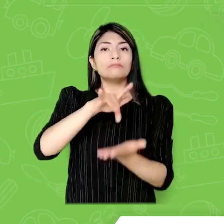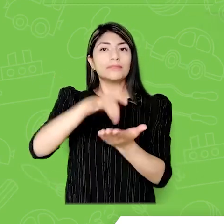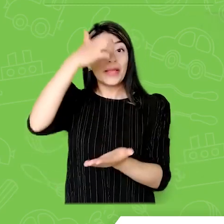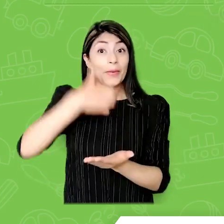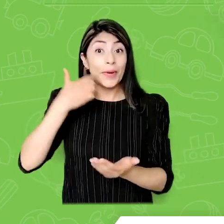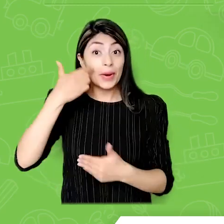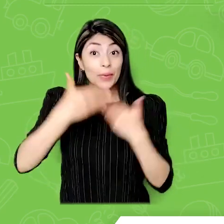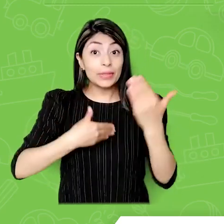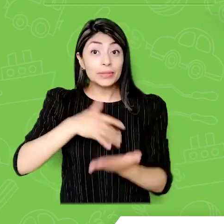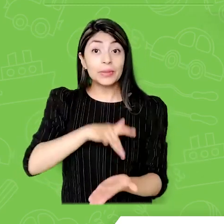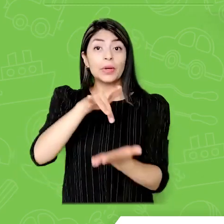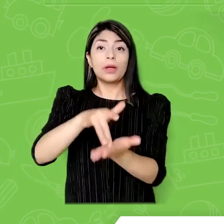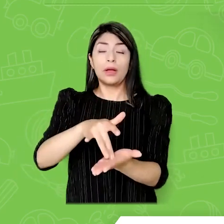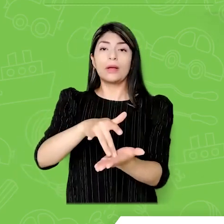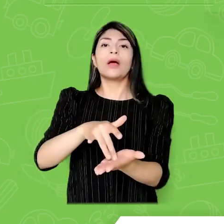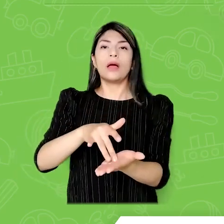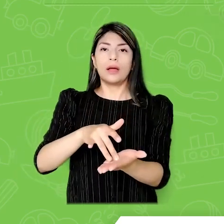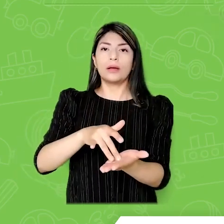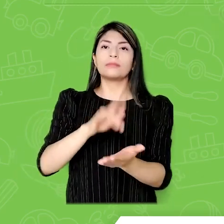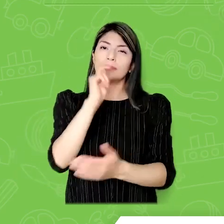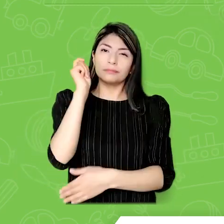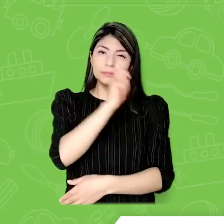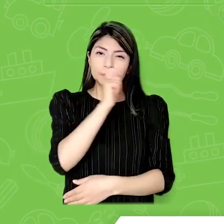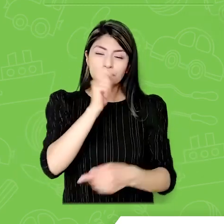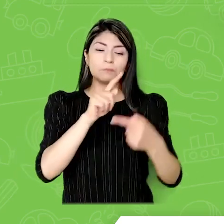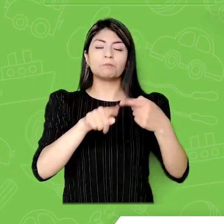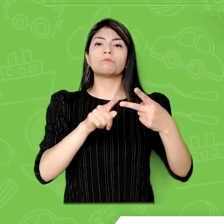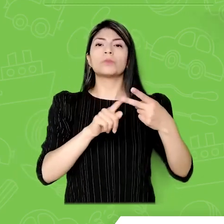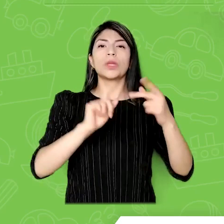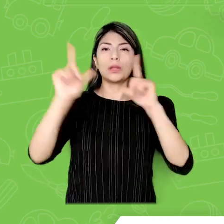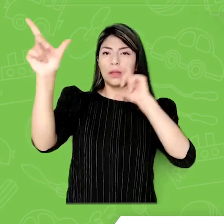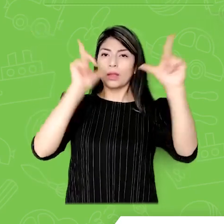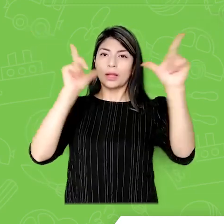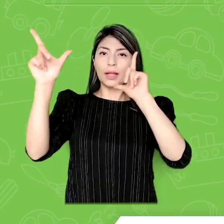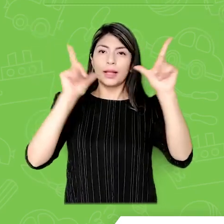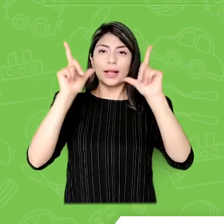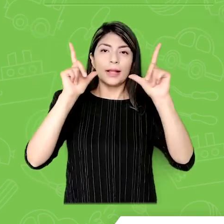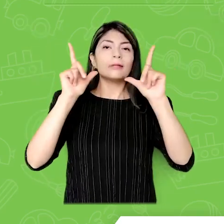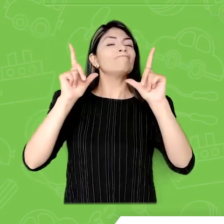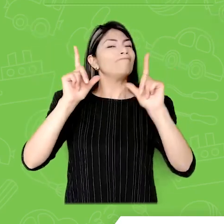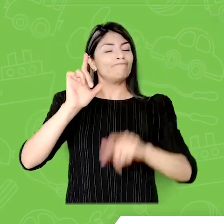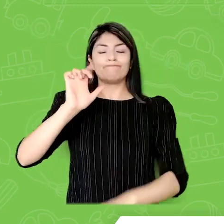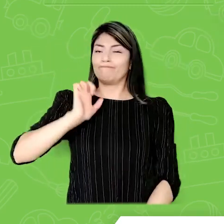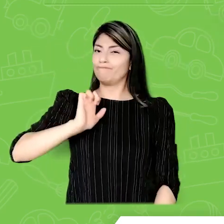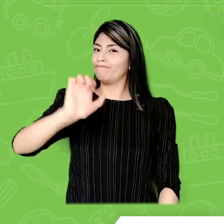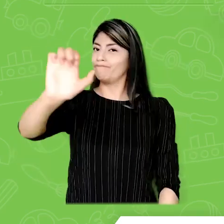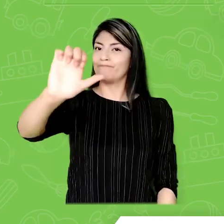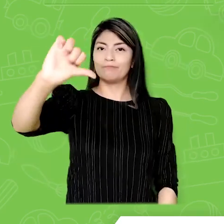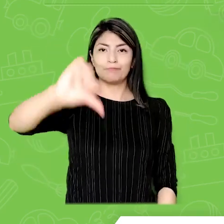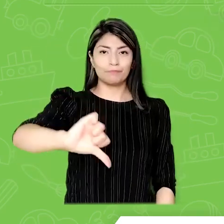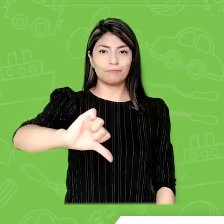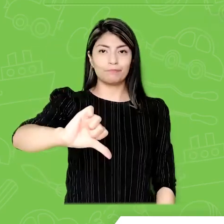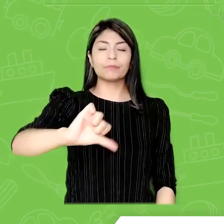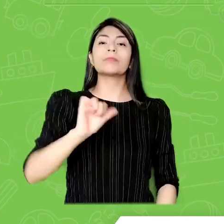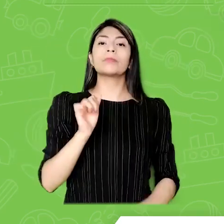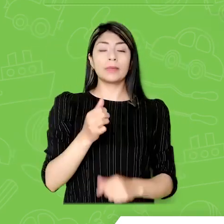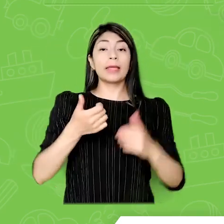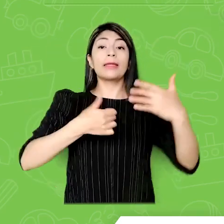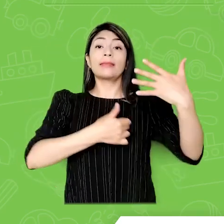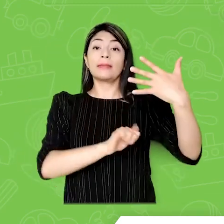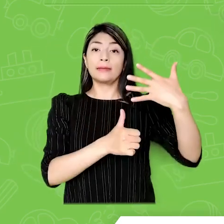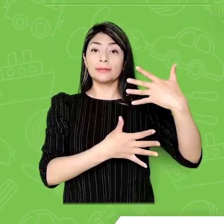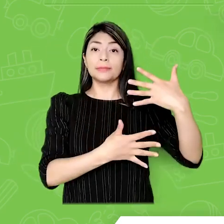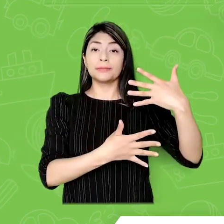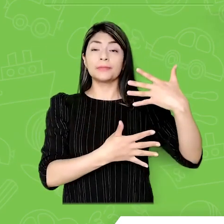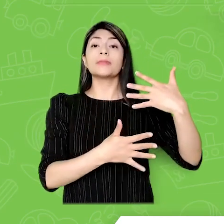pruebas previstas en este proceso de selección. 10. Renunciar voluntariamente en cualquier momento a continuar en